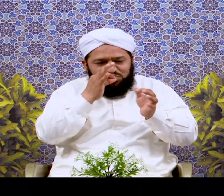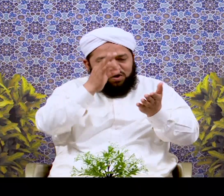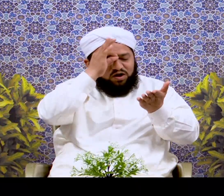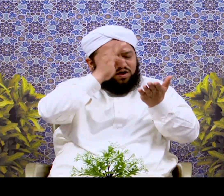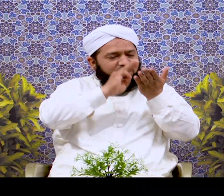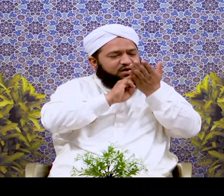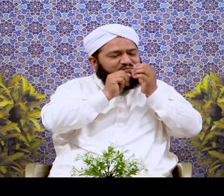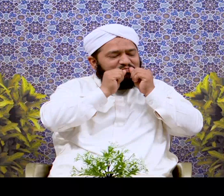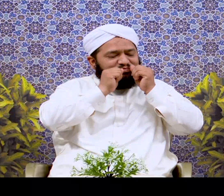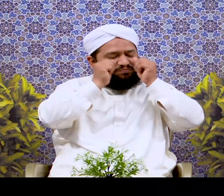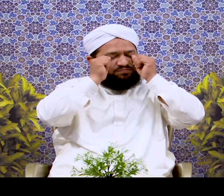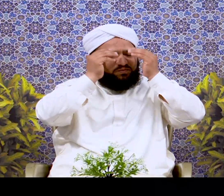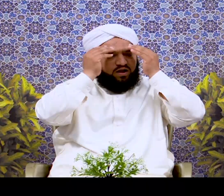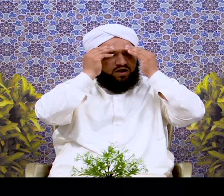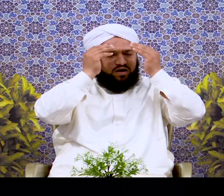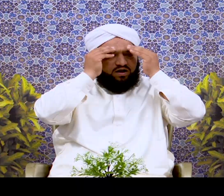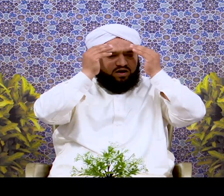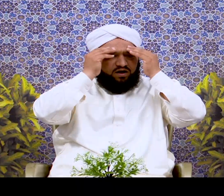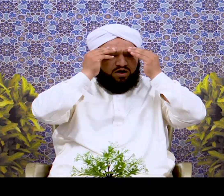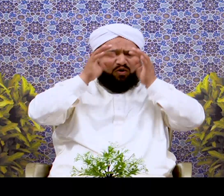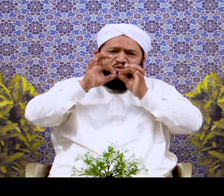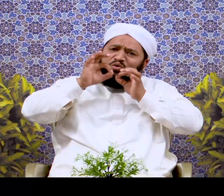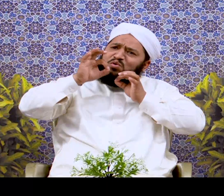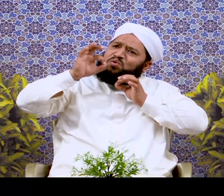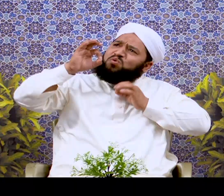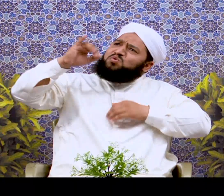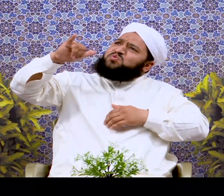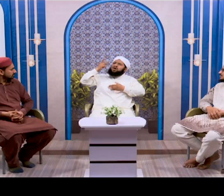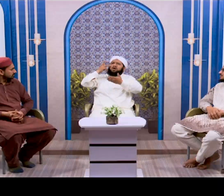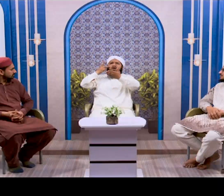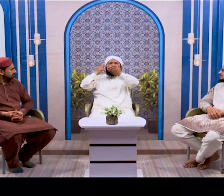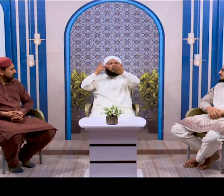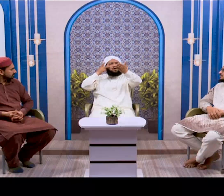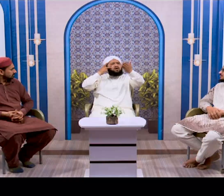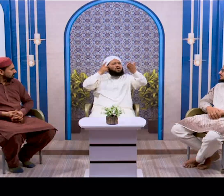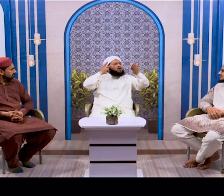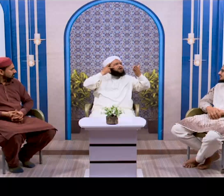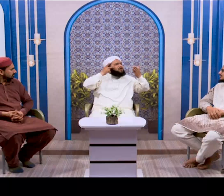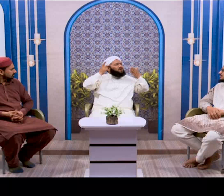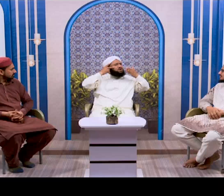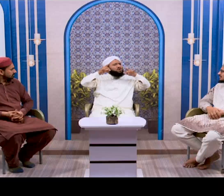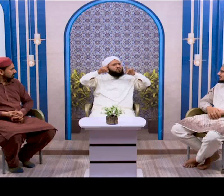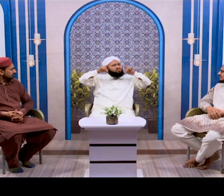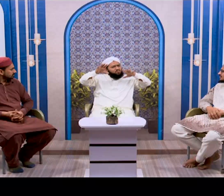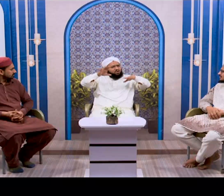علیہ وآلہ وصحبہ وسلم اتنا لمبا سفر کر کے، اتنے مشاہدات کر کے واپس بھی تشریف لے